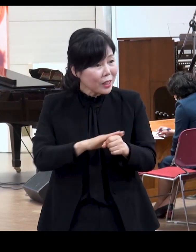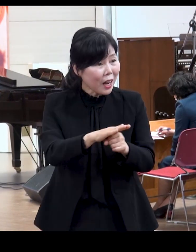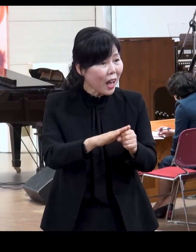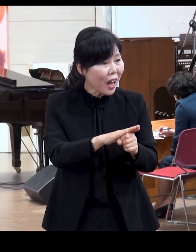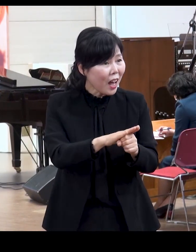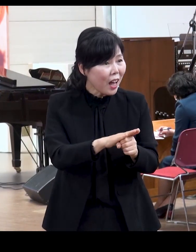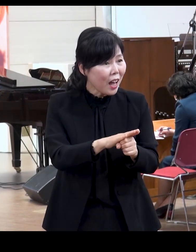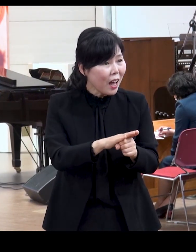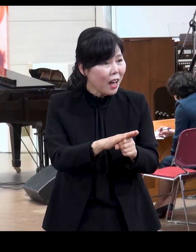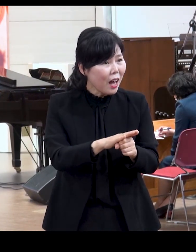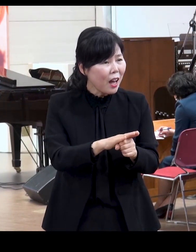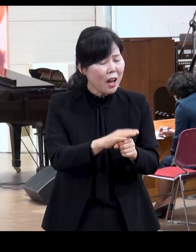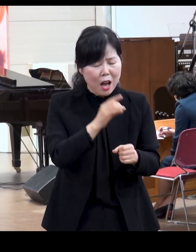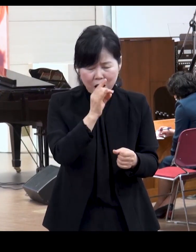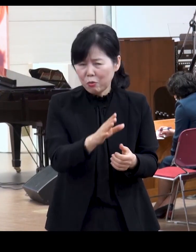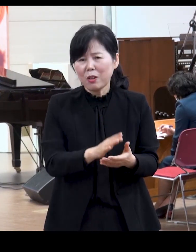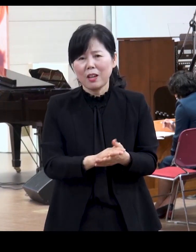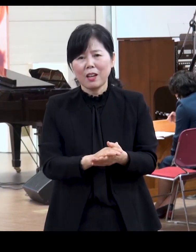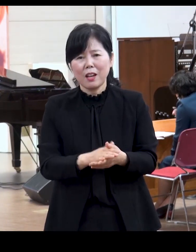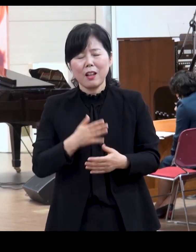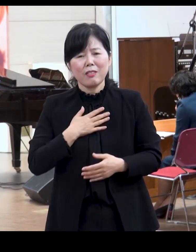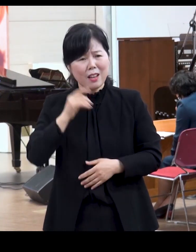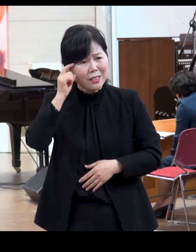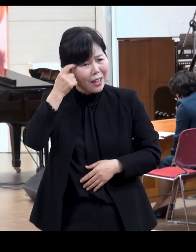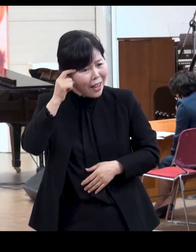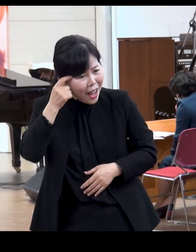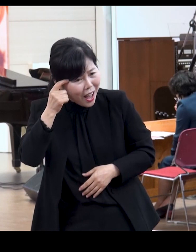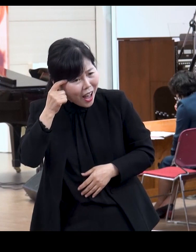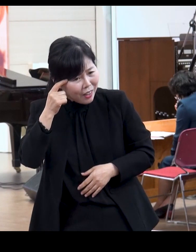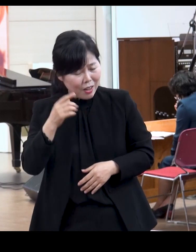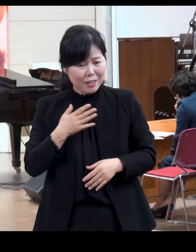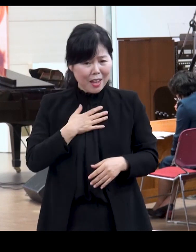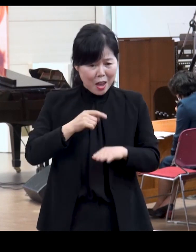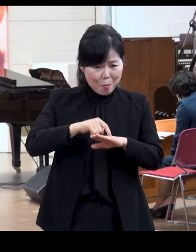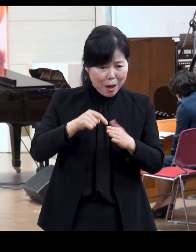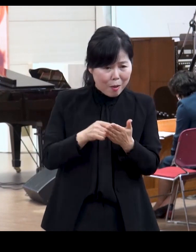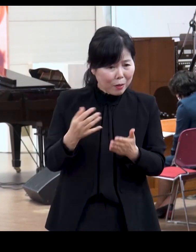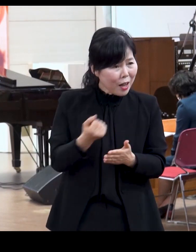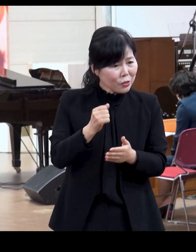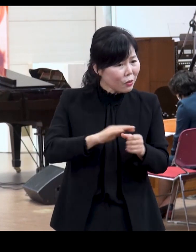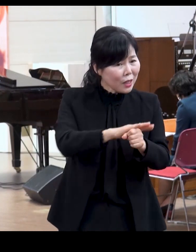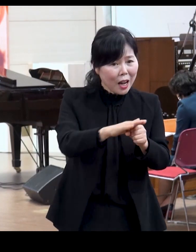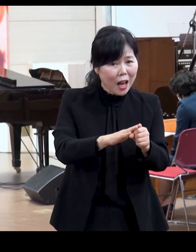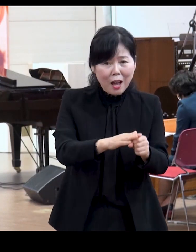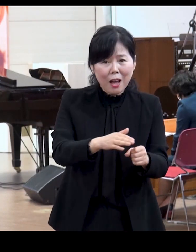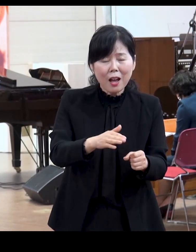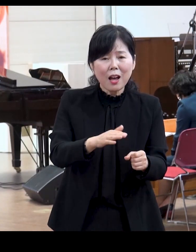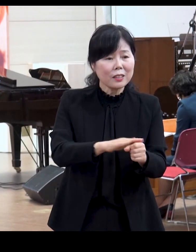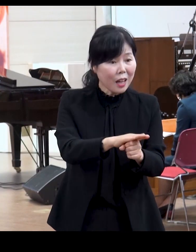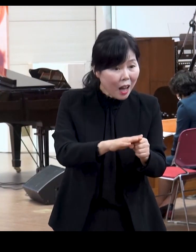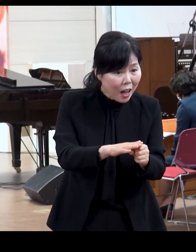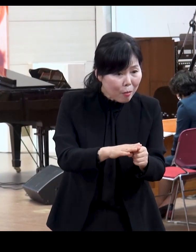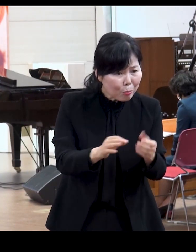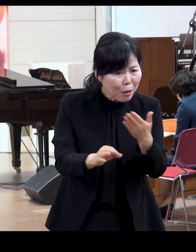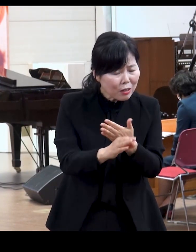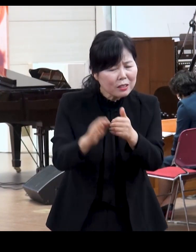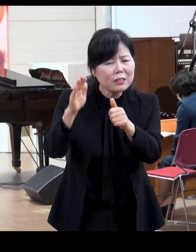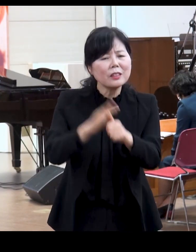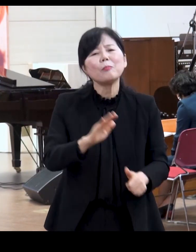마세요. 자기 생각으로만 사랑하지 마십시오. 자기 의지로만 사랑하지 마세요. 그러면요, 그 사랑은